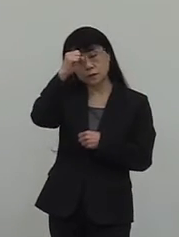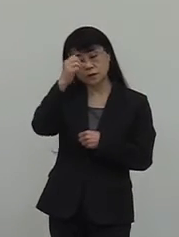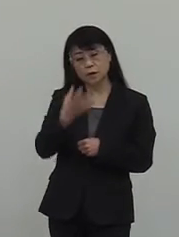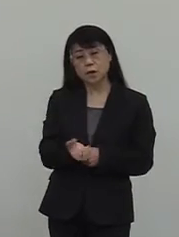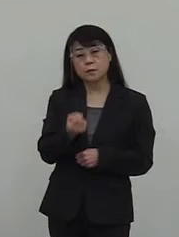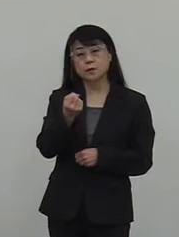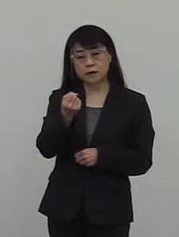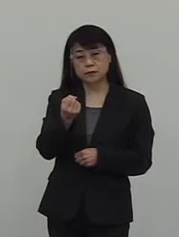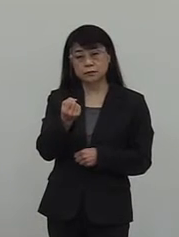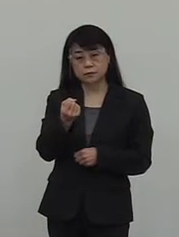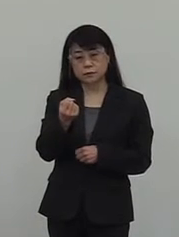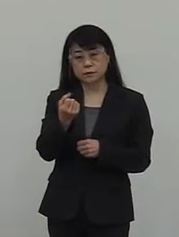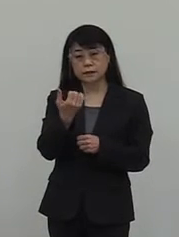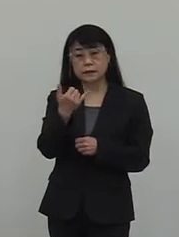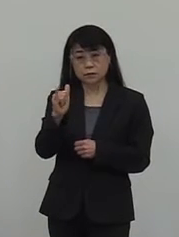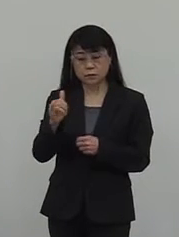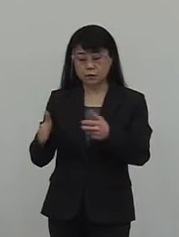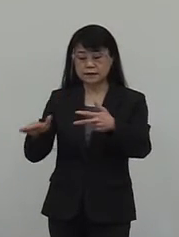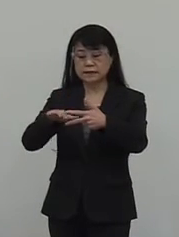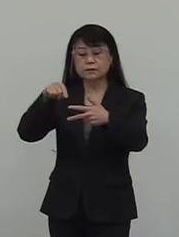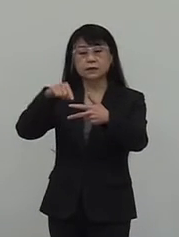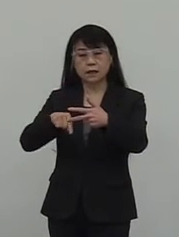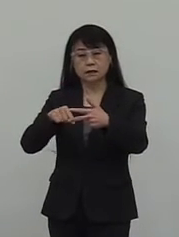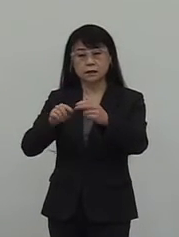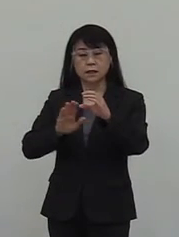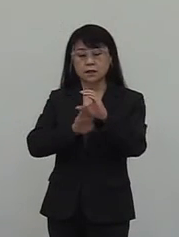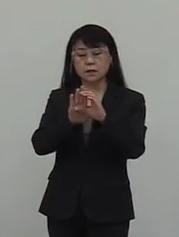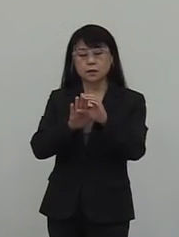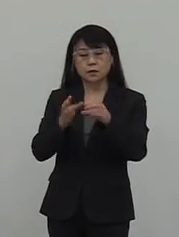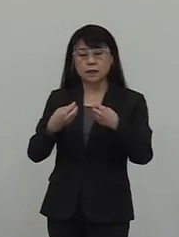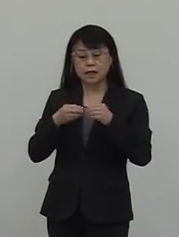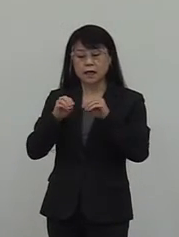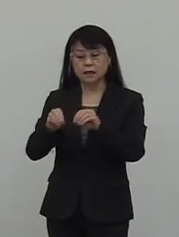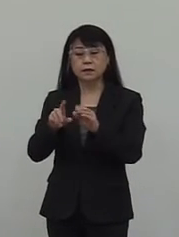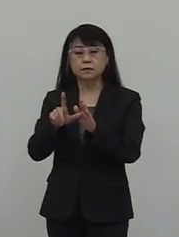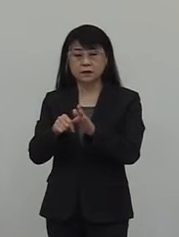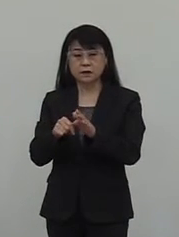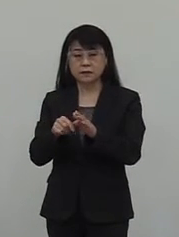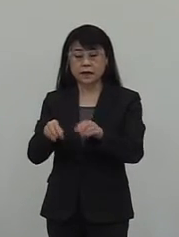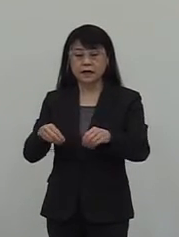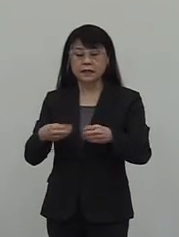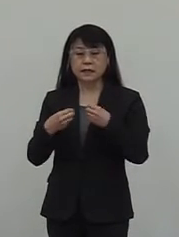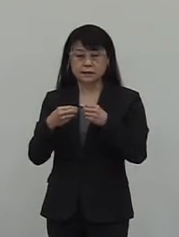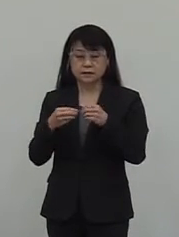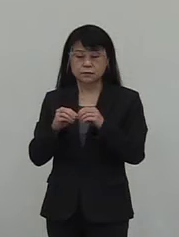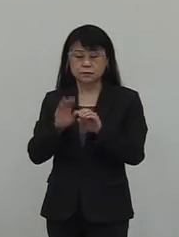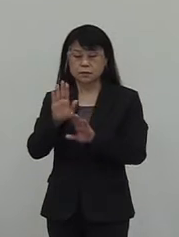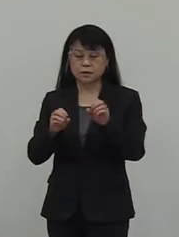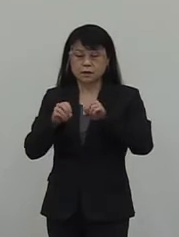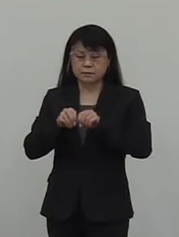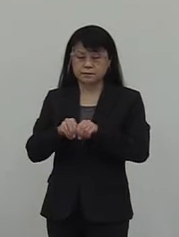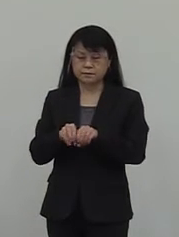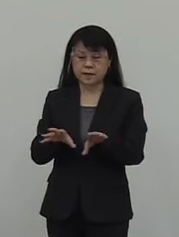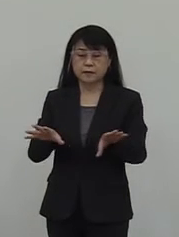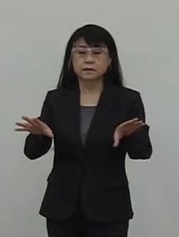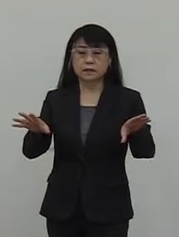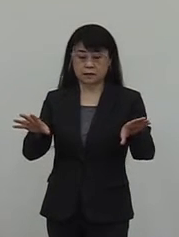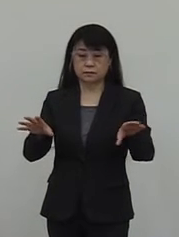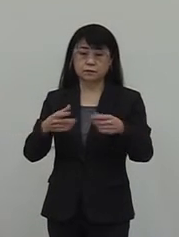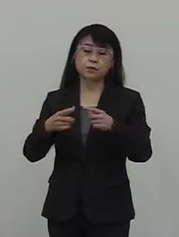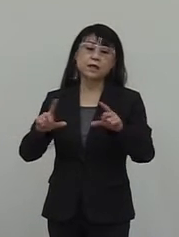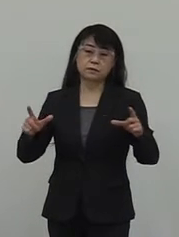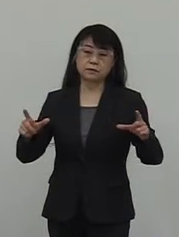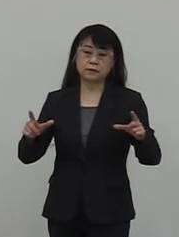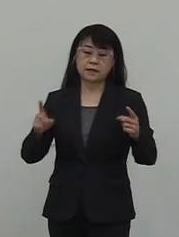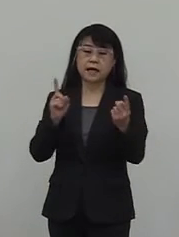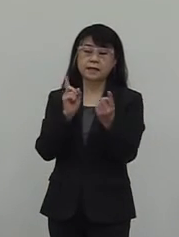の施設にですね、コロナウイルスが入り込みますと感染が非常に拡大してしまいます。なおかつなかなか対